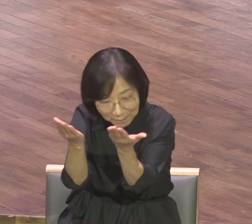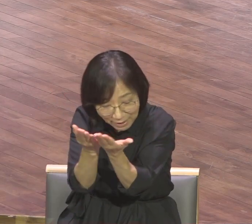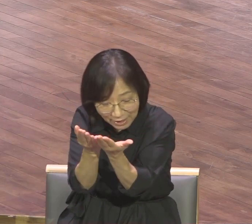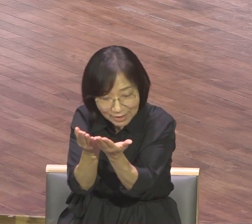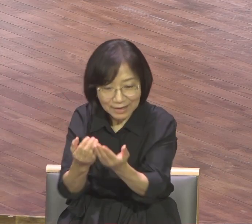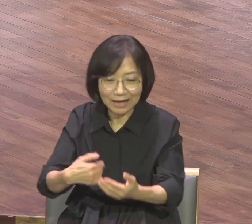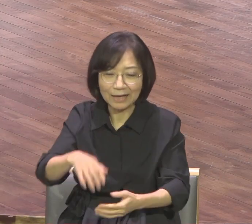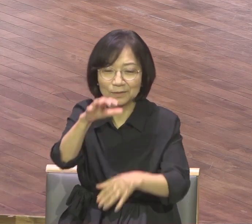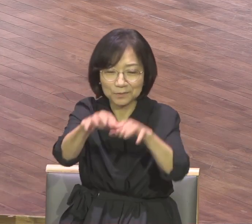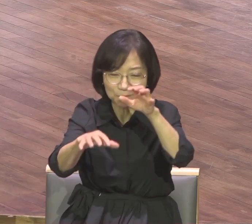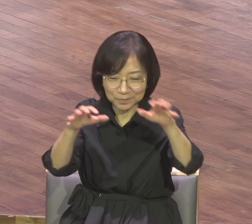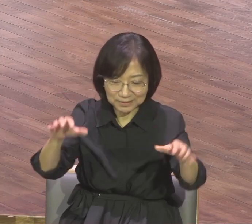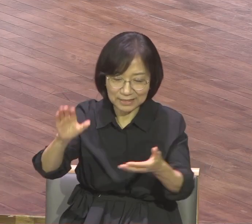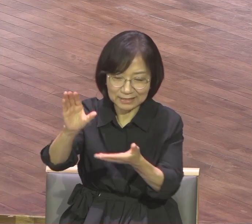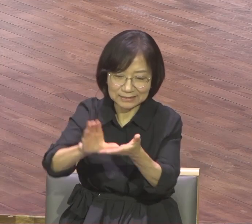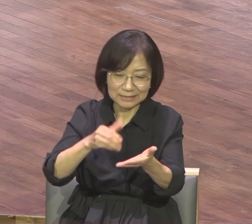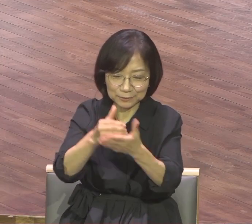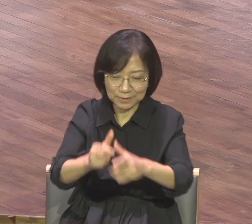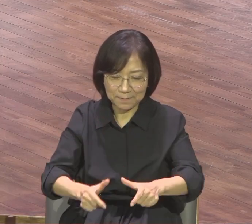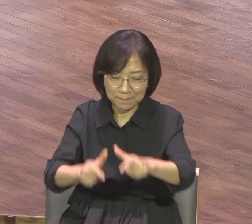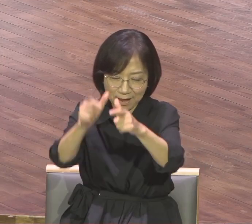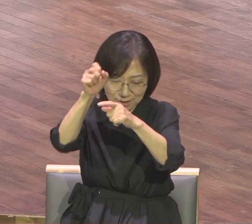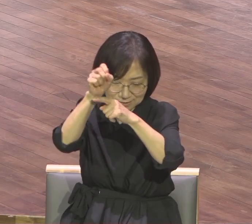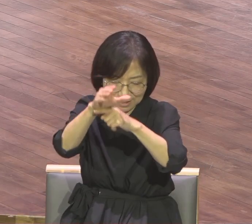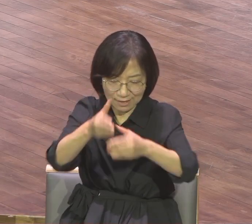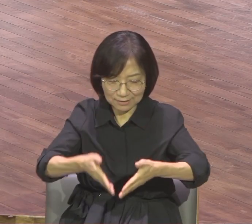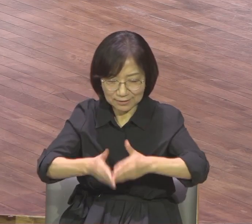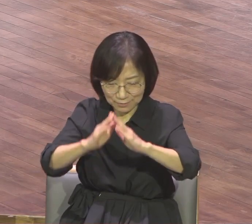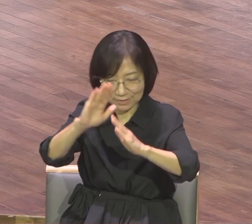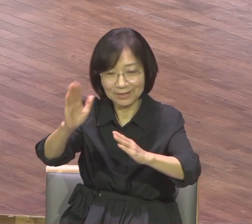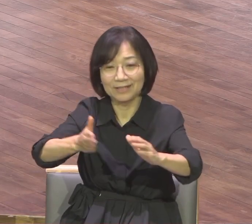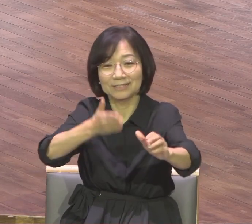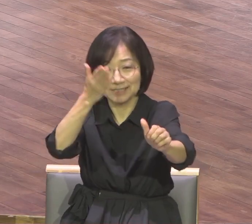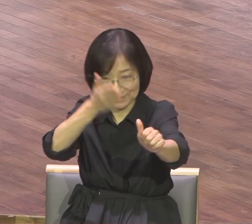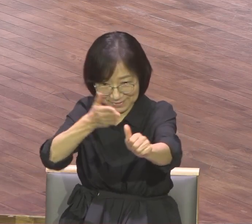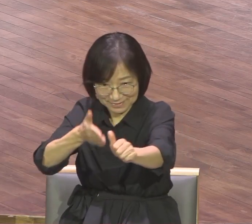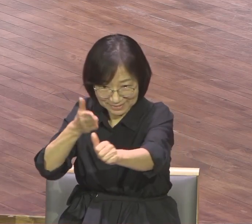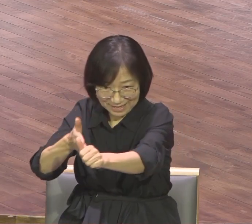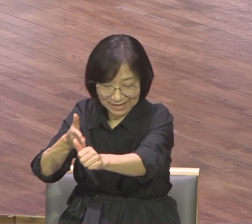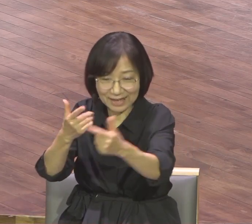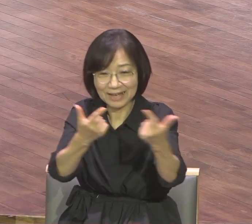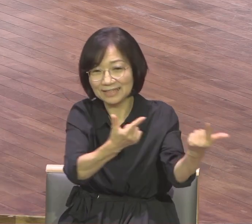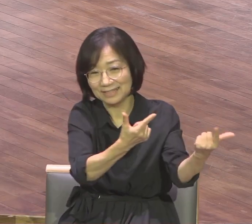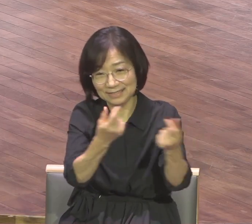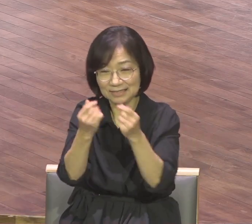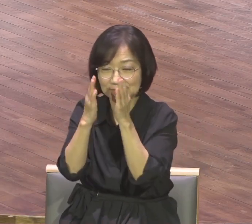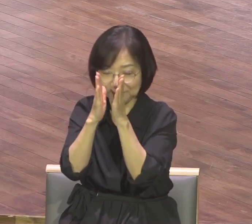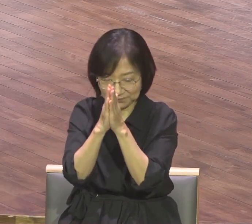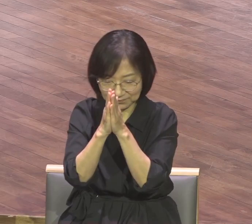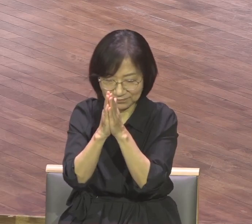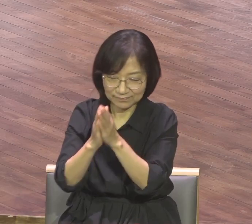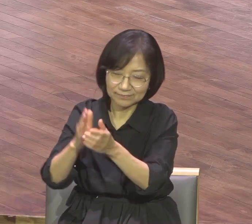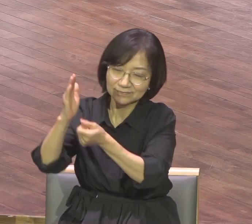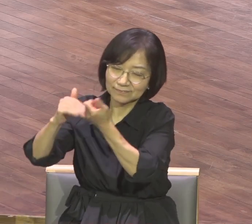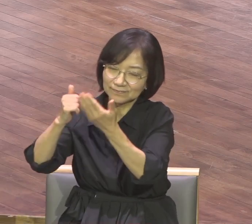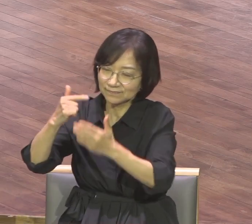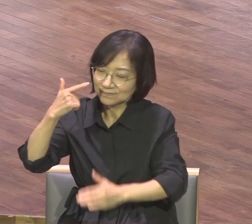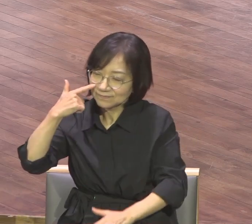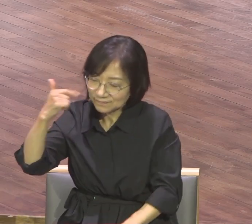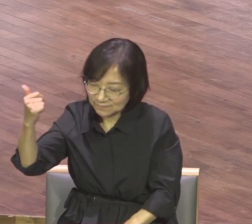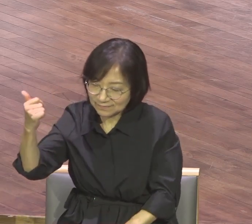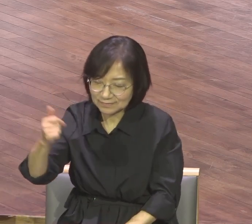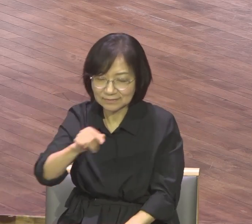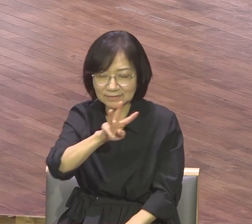망대, 그리스도의 절대 망대를 세우는 주역들 되시기를 주님으로 축복합니다. 기도합시다. 아버지 하나님, 영계 모든